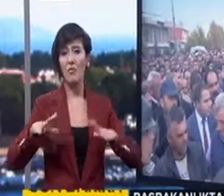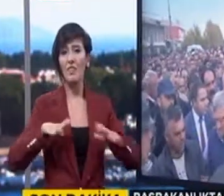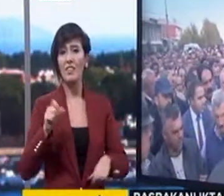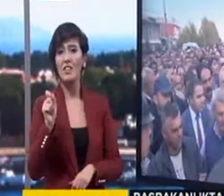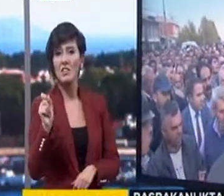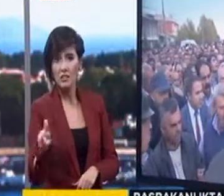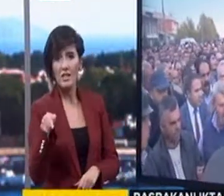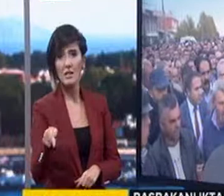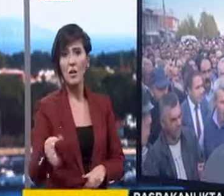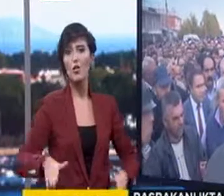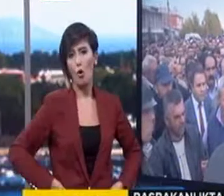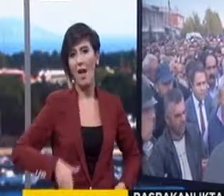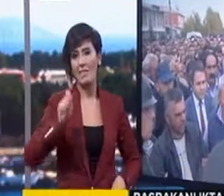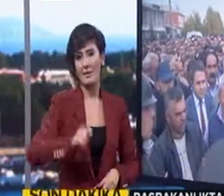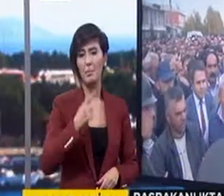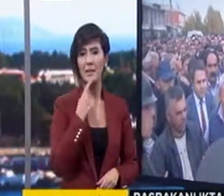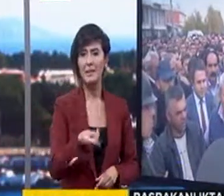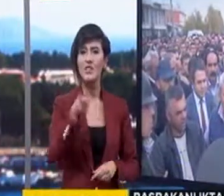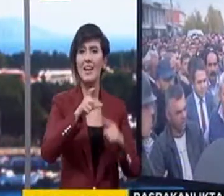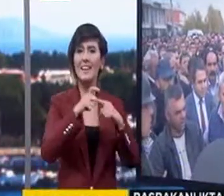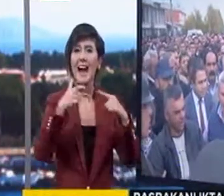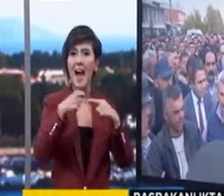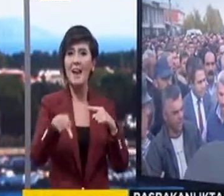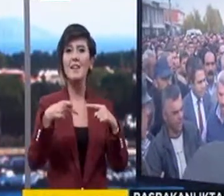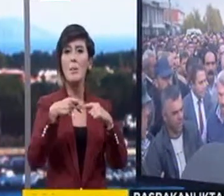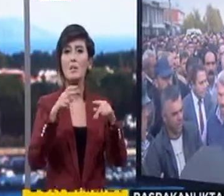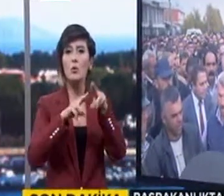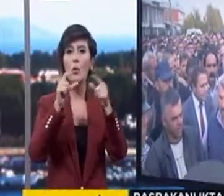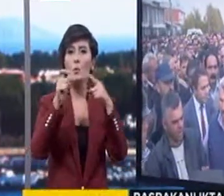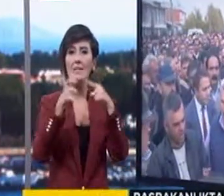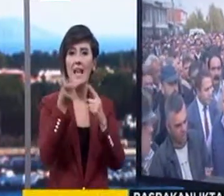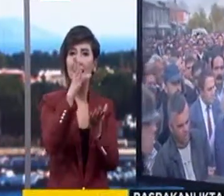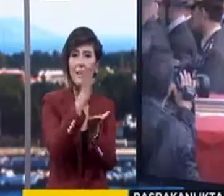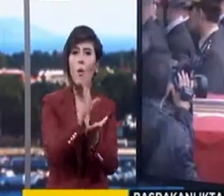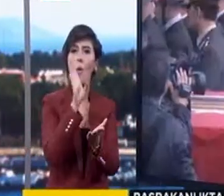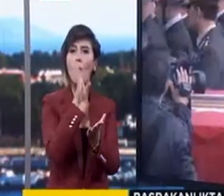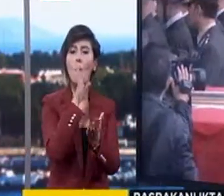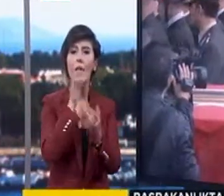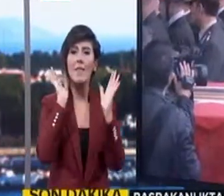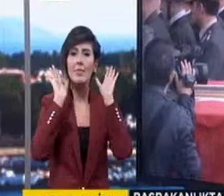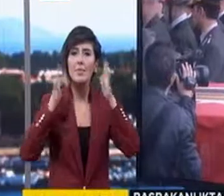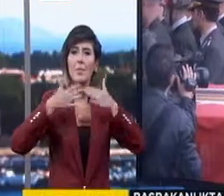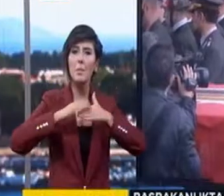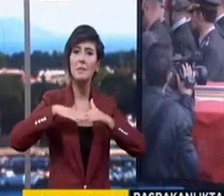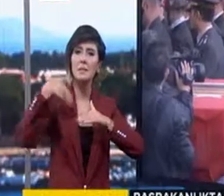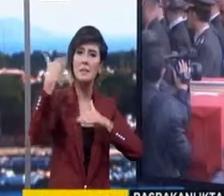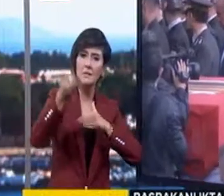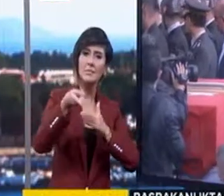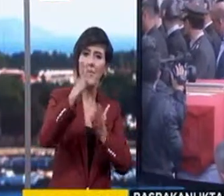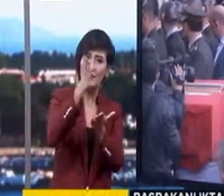ilçesinde tören düzenlendi. Şehit Er Ramazan Köse'nin naaşı öğle namazına müteakip kılınan cenaze namazının ardından